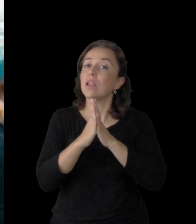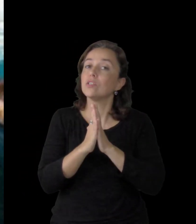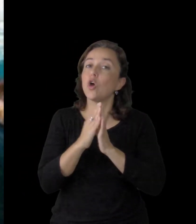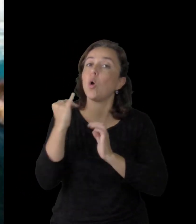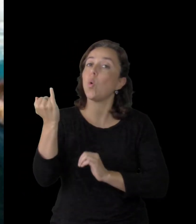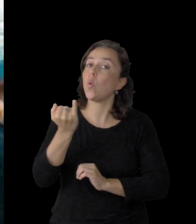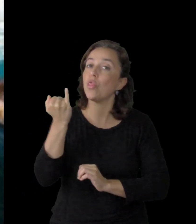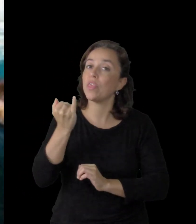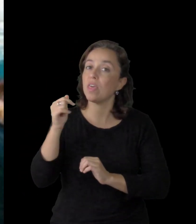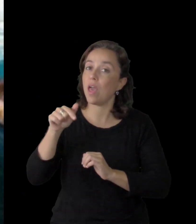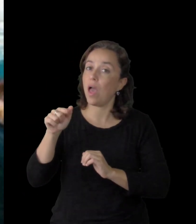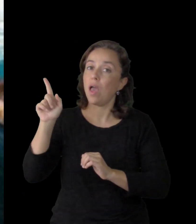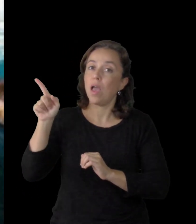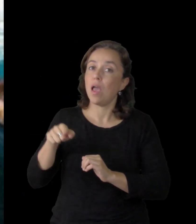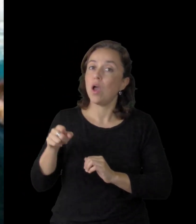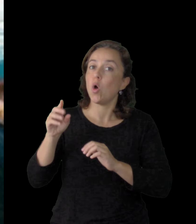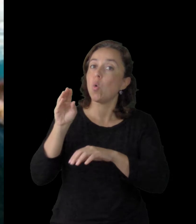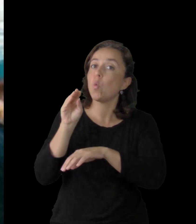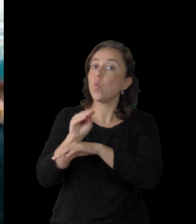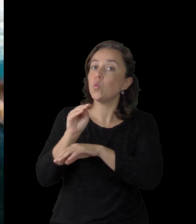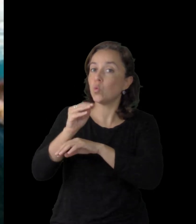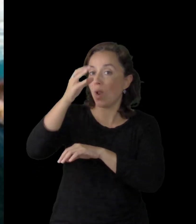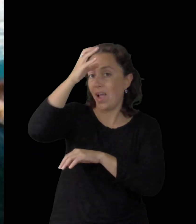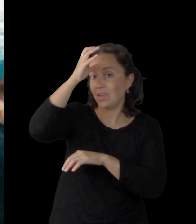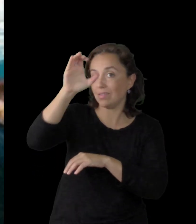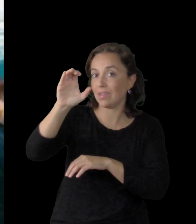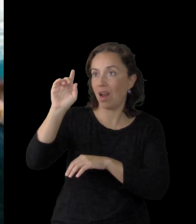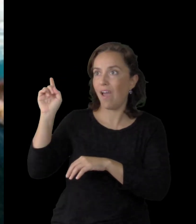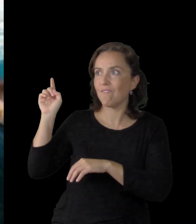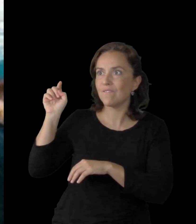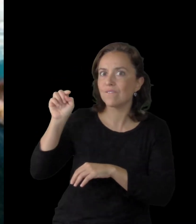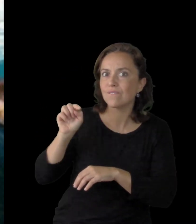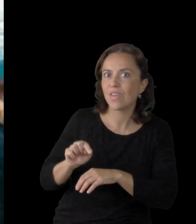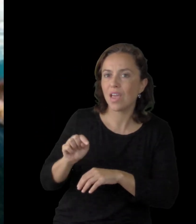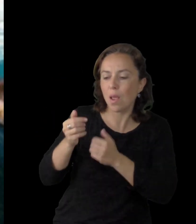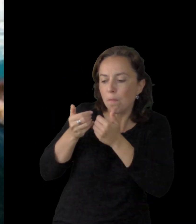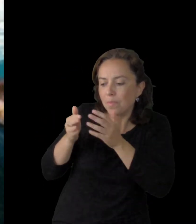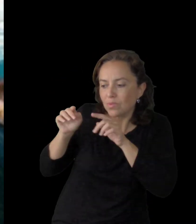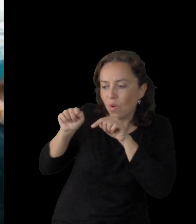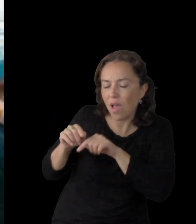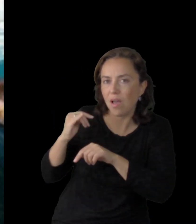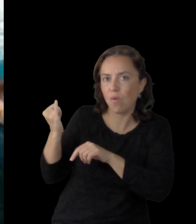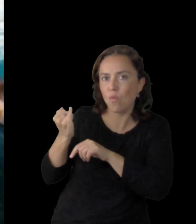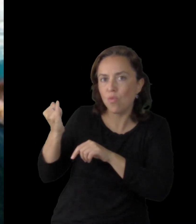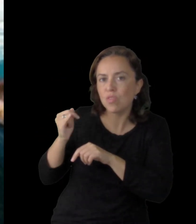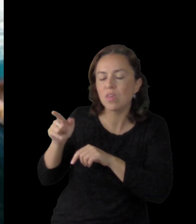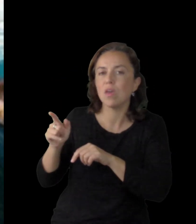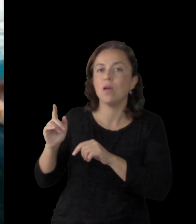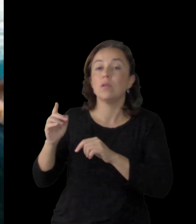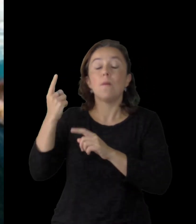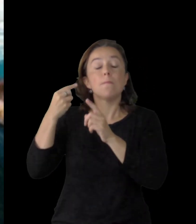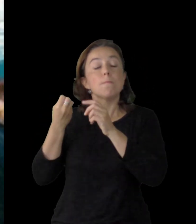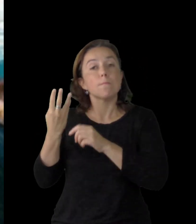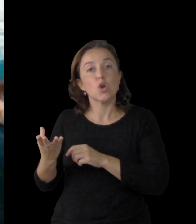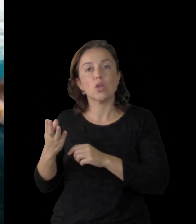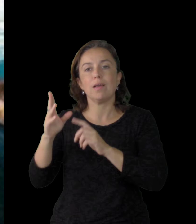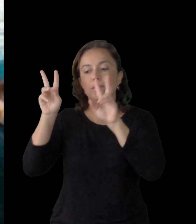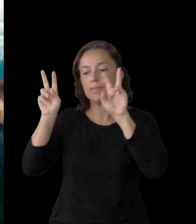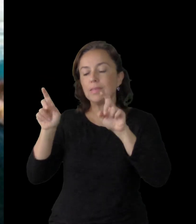las raíces de la cultura cristiana. Porque desde el punto de vista religioso, el tiempo se